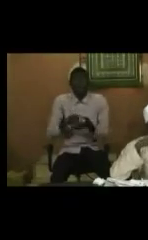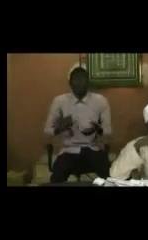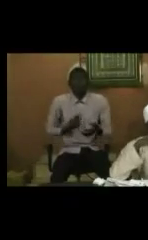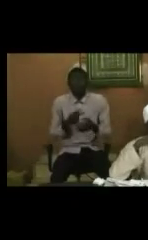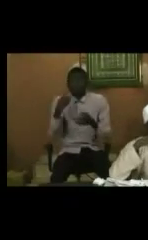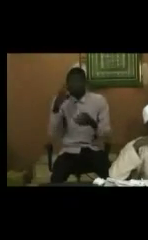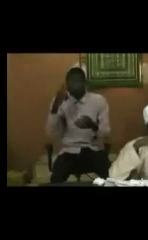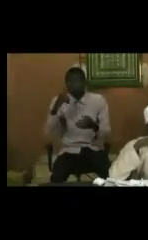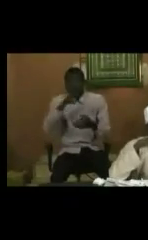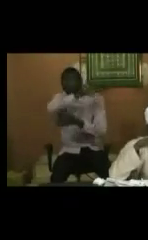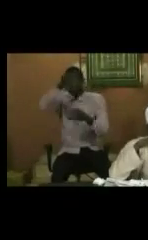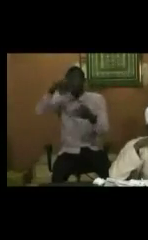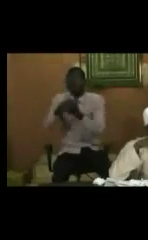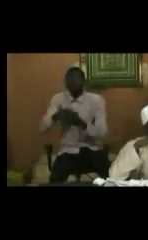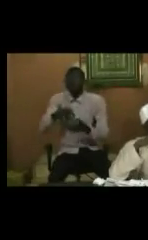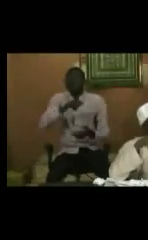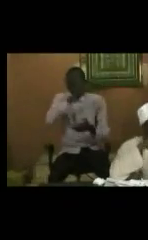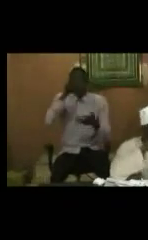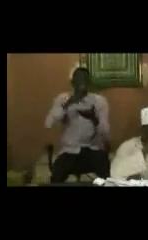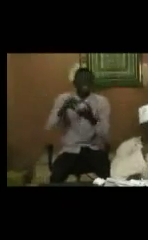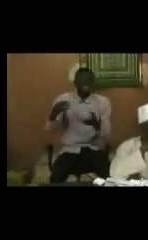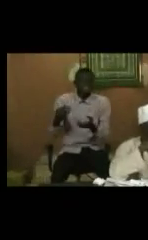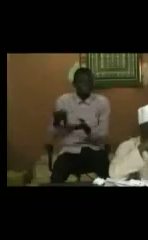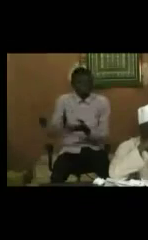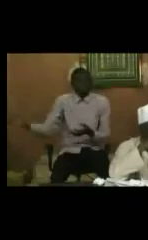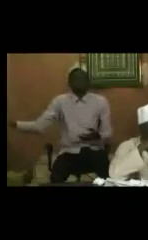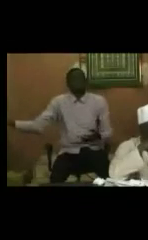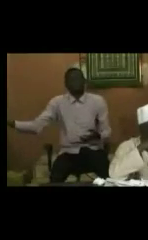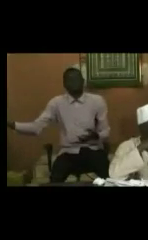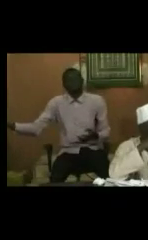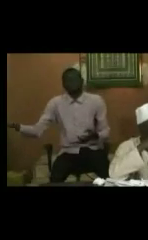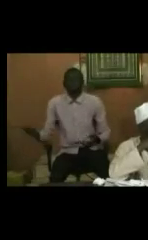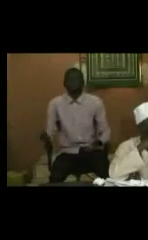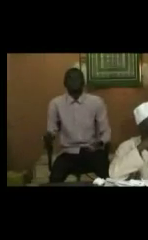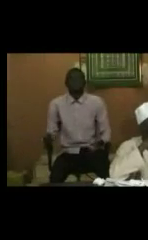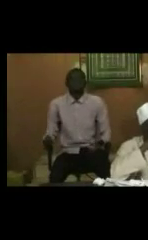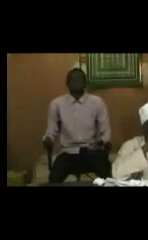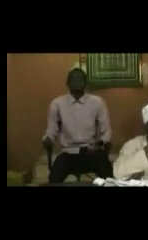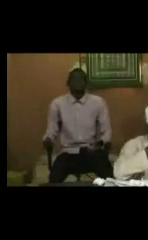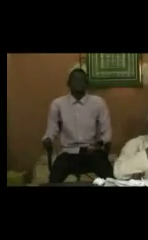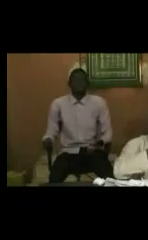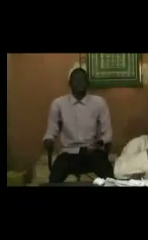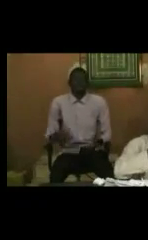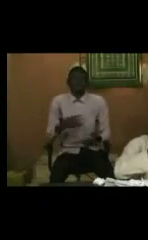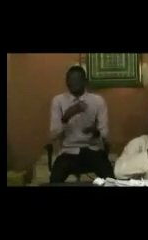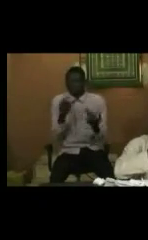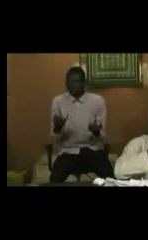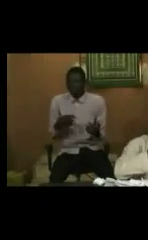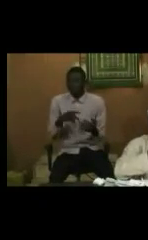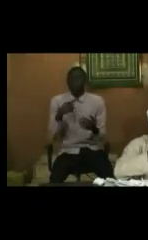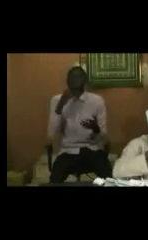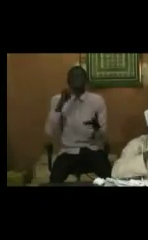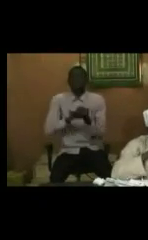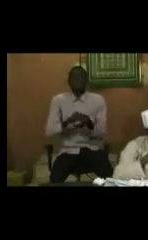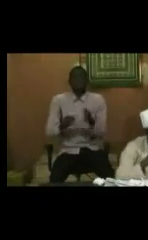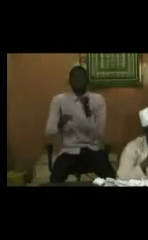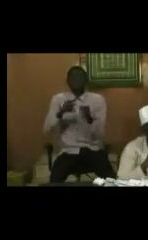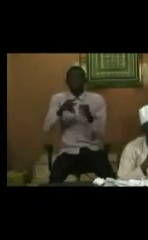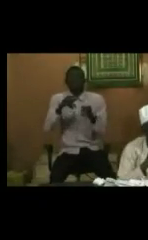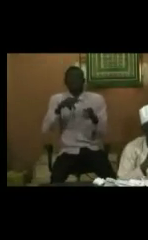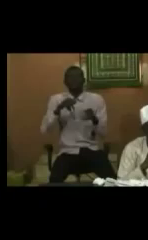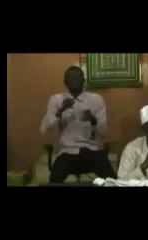awani nto ba ti ri aya re ninu qurani o ni lo